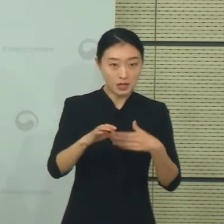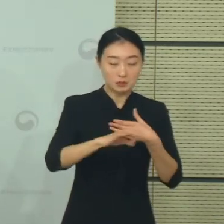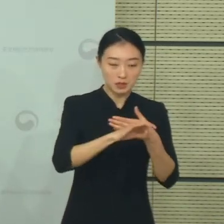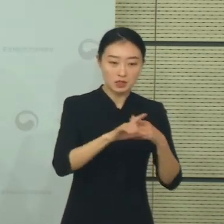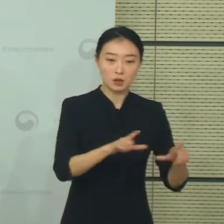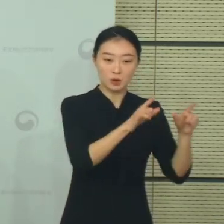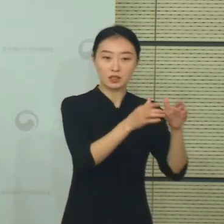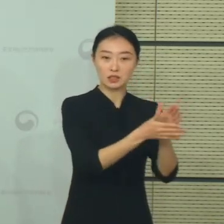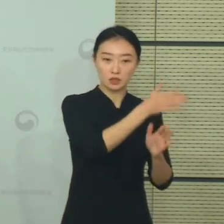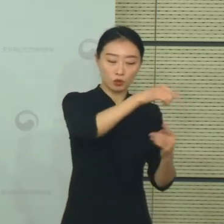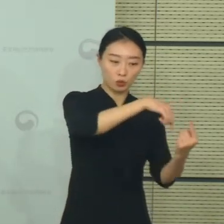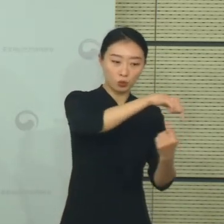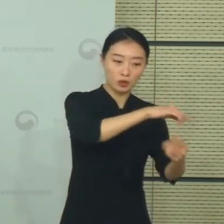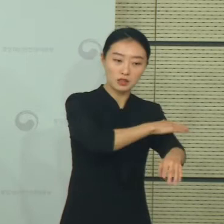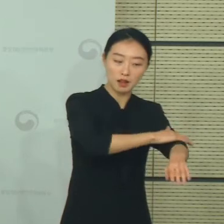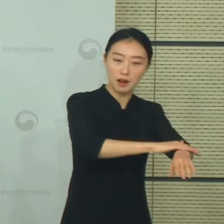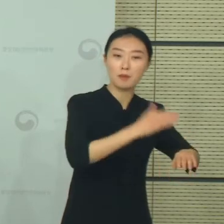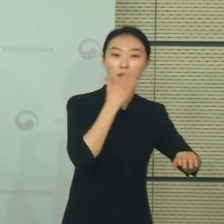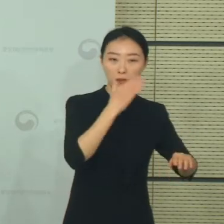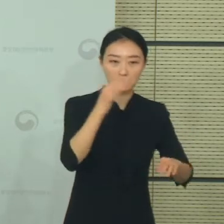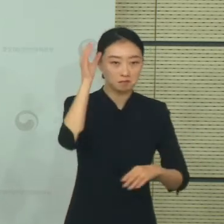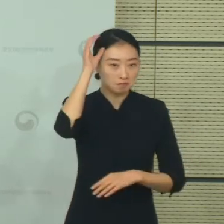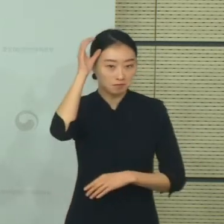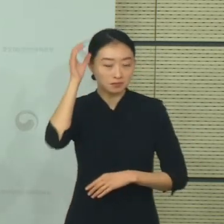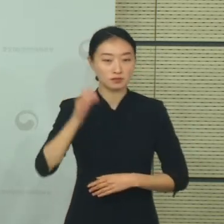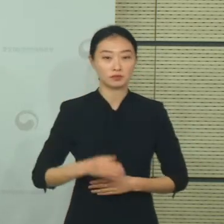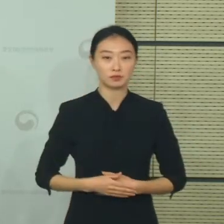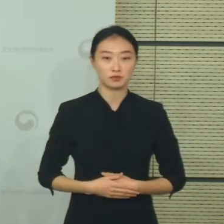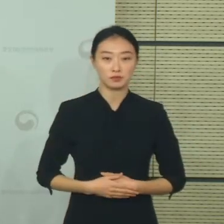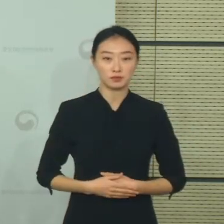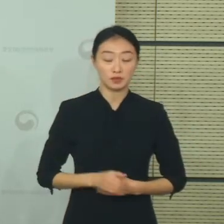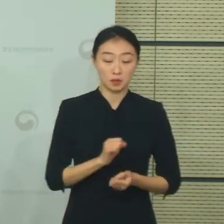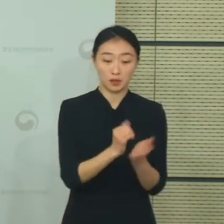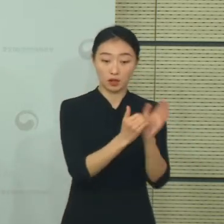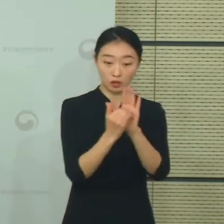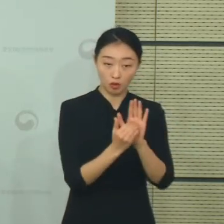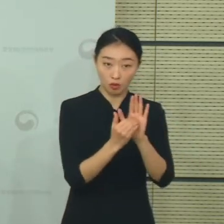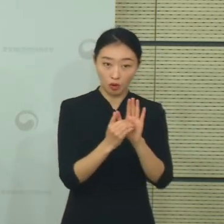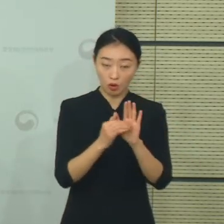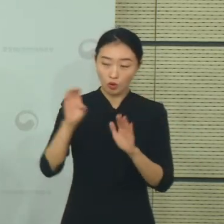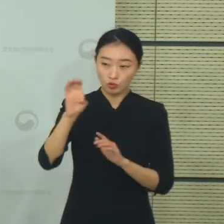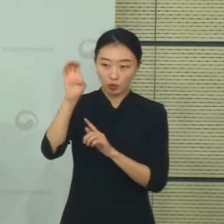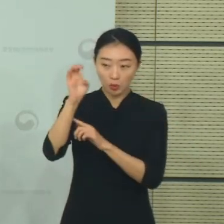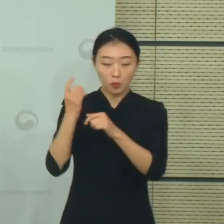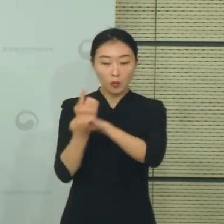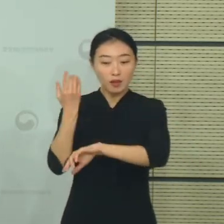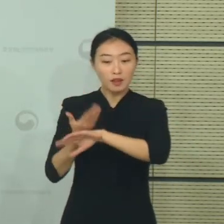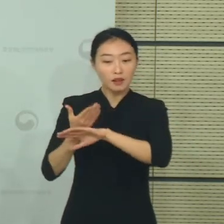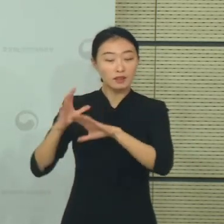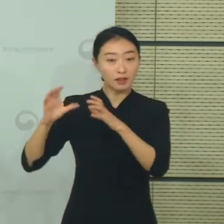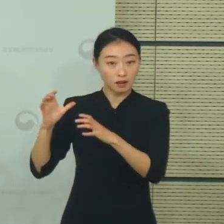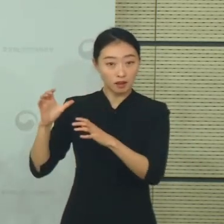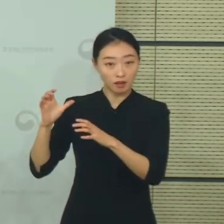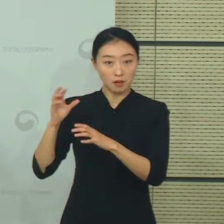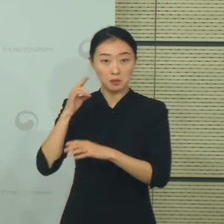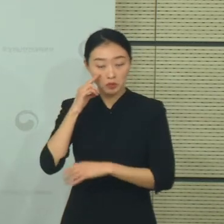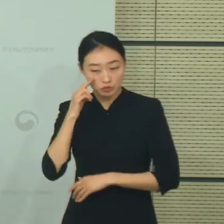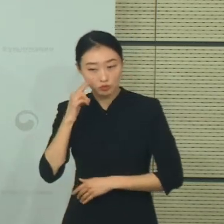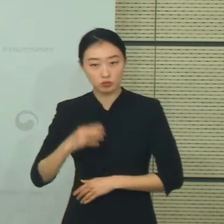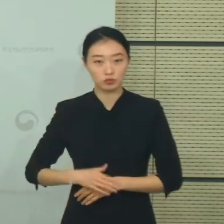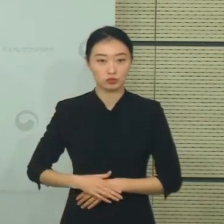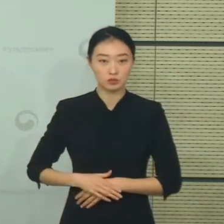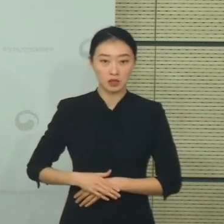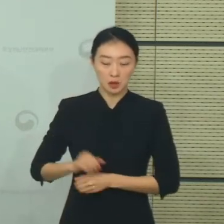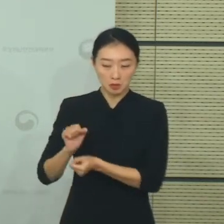순환율을 높일 수 있을 것으로 기대합니다. 방역당국은 유럽 이외의 미국이나 다른 나라의 코로나19의 확산